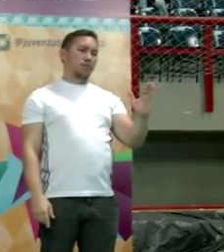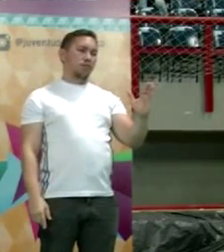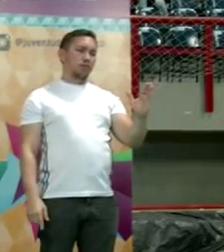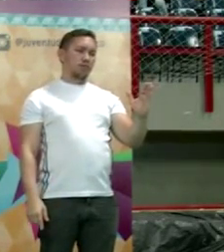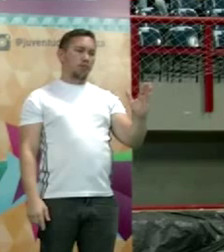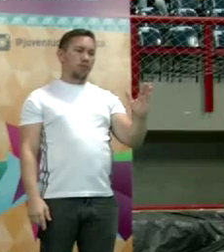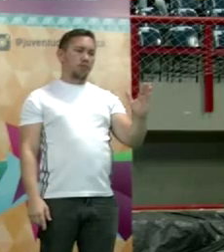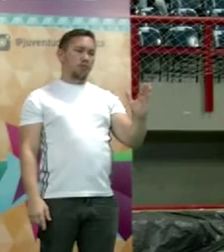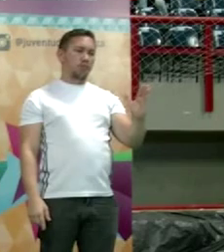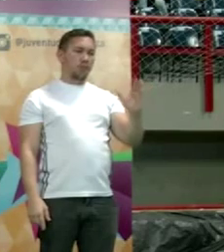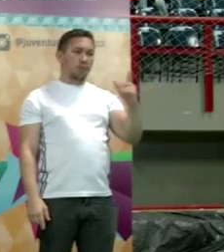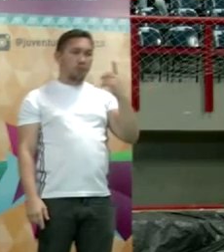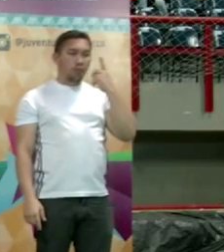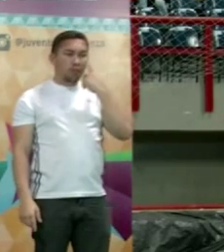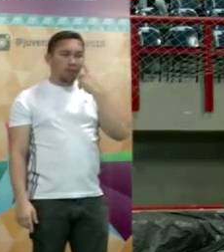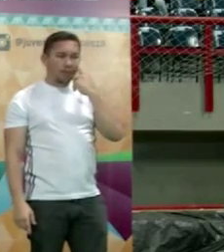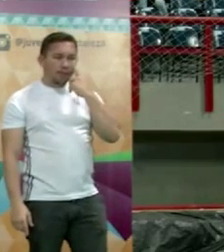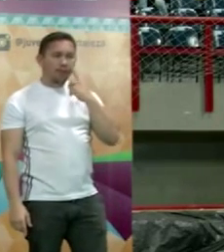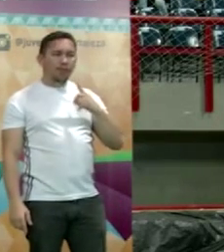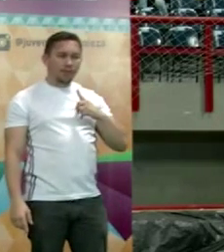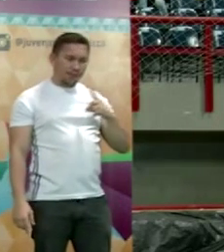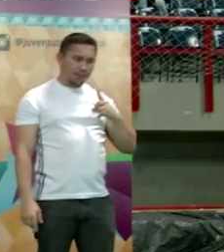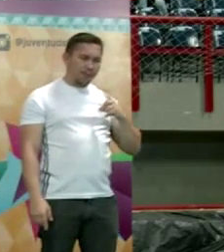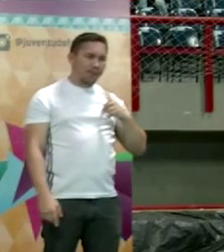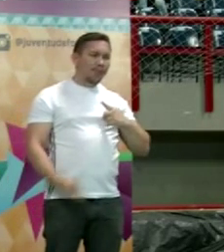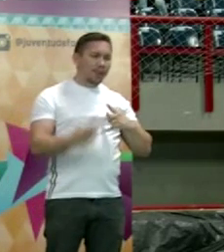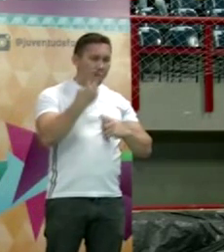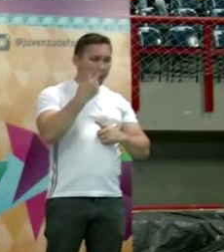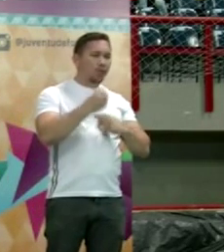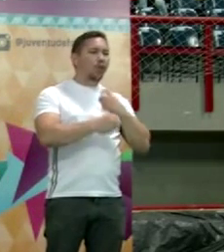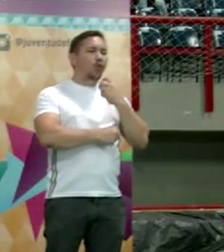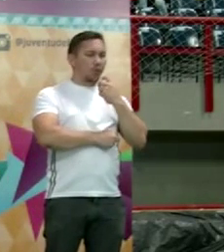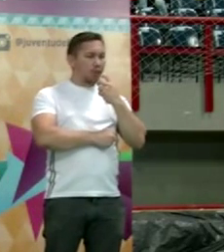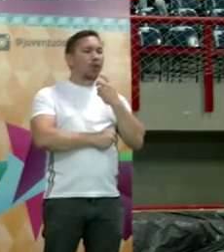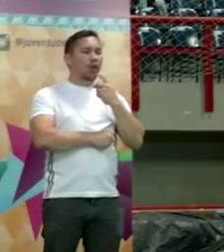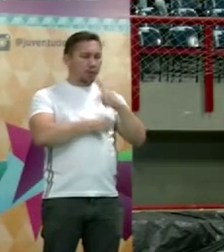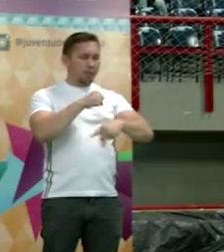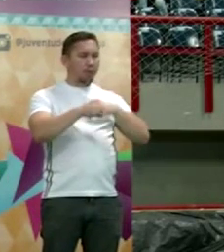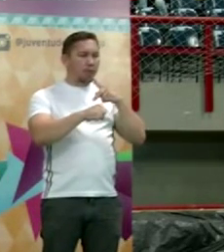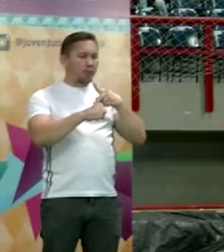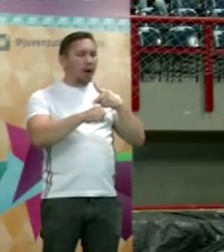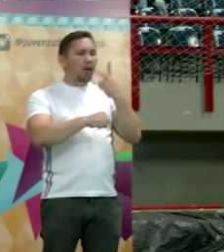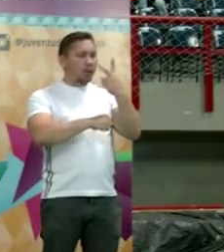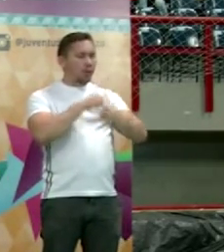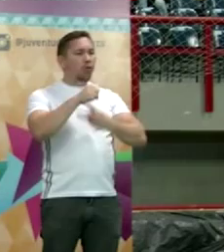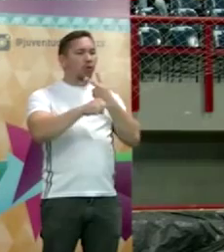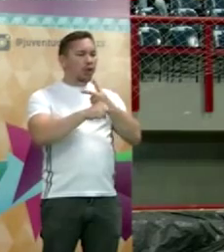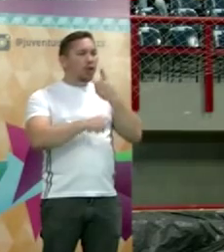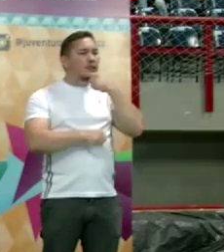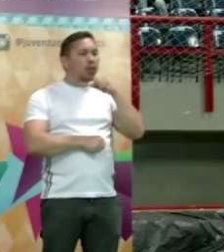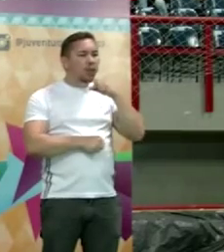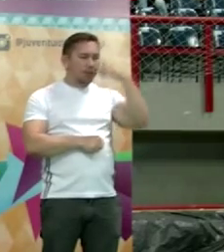importantíssima. Teve um também que foi por 2 anos. O México.